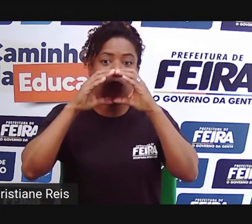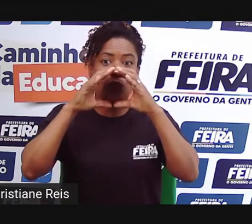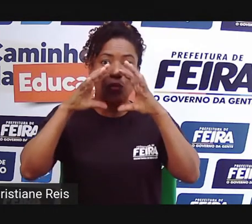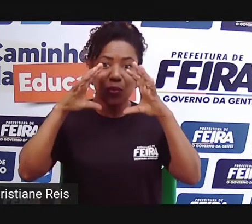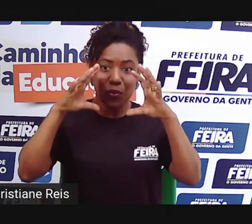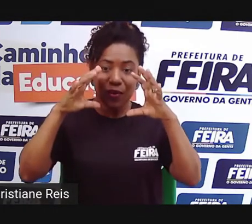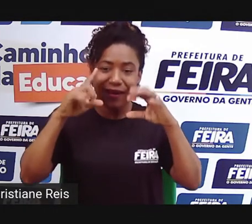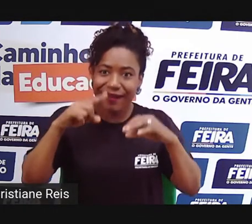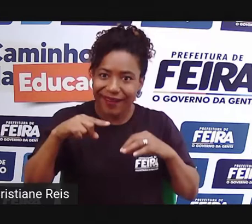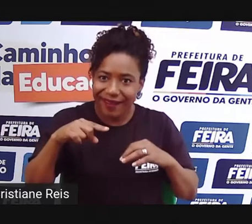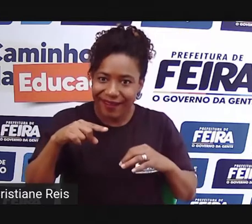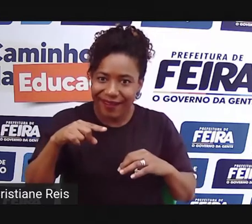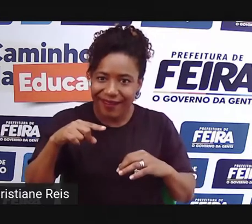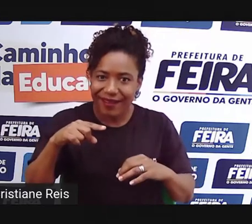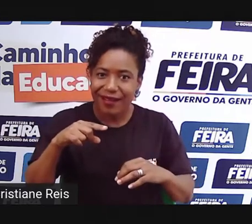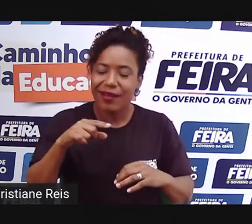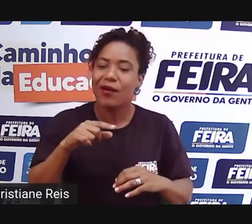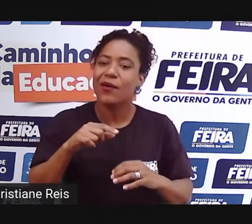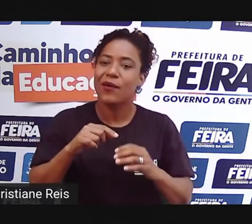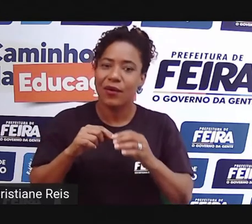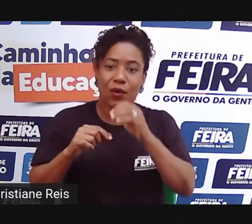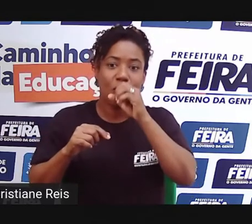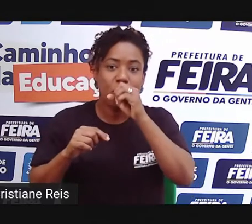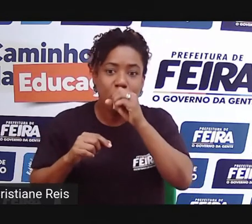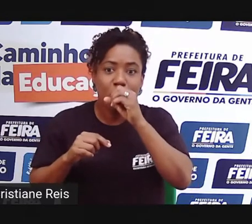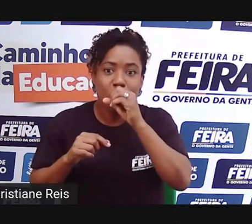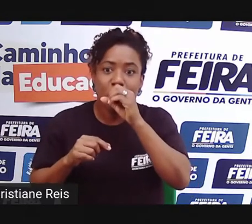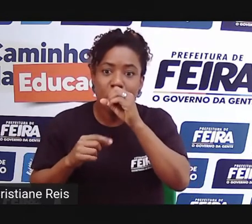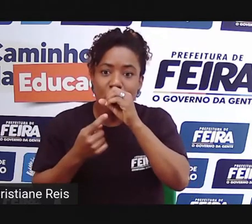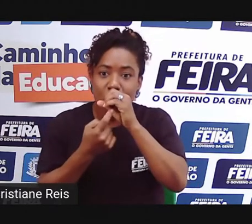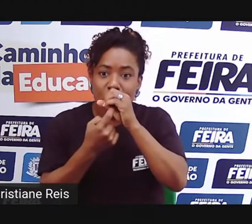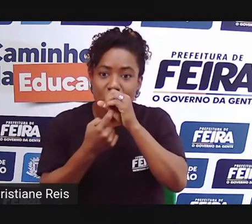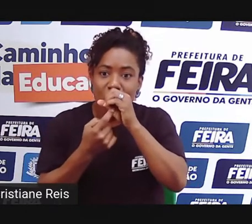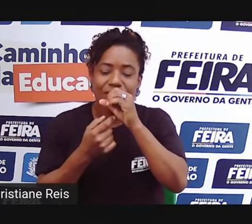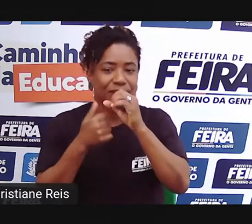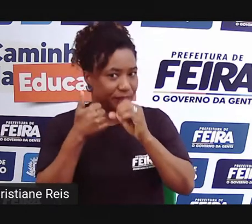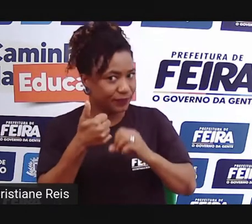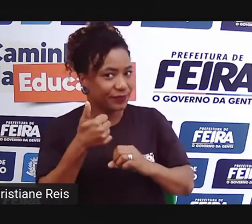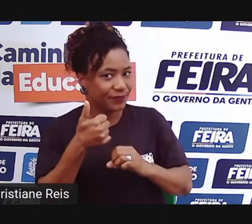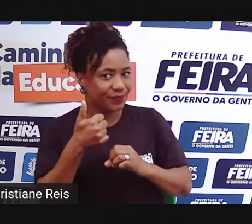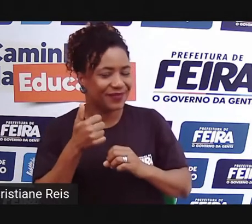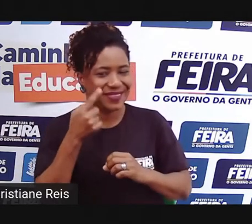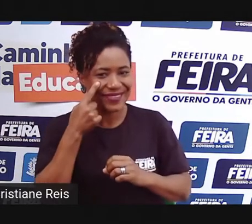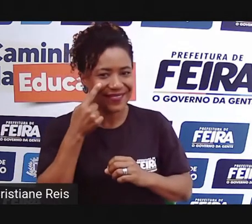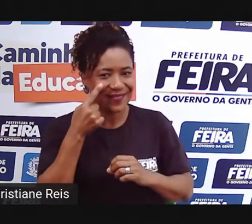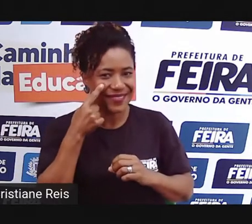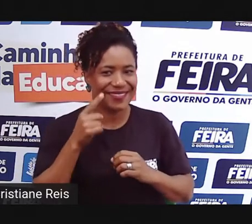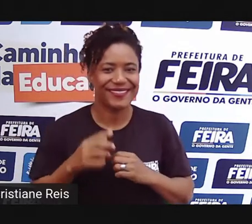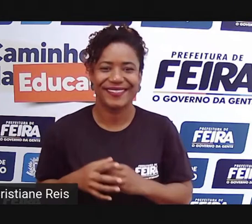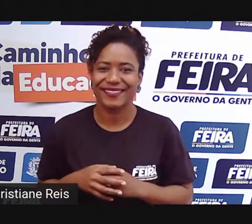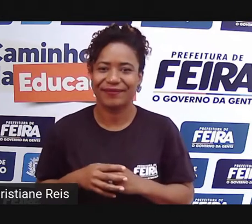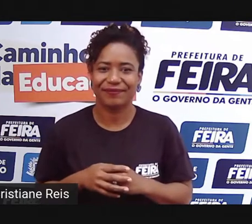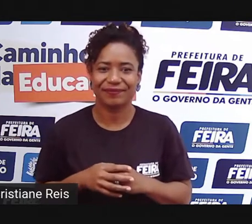Ah, e soprar aqui dentro? Vamos lá, hein, gente? Vou tentar, tá bom, meninada?